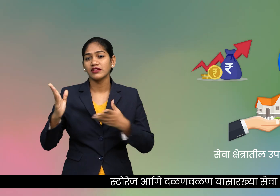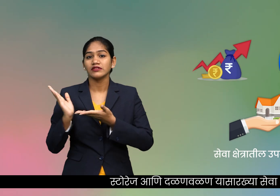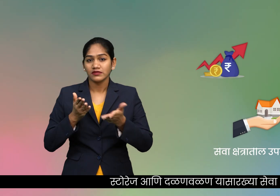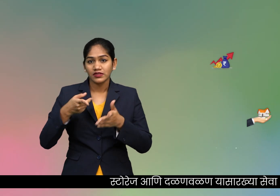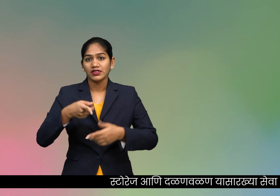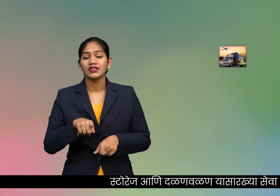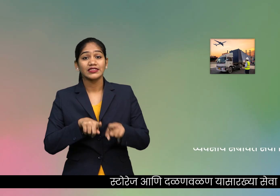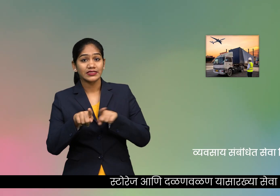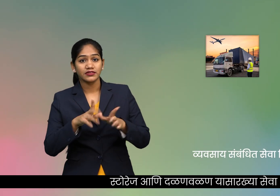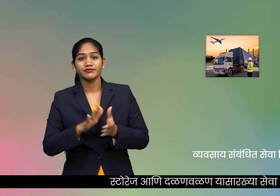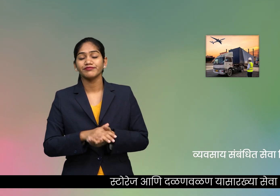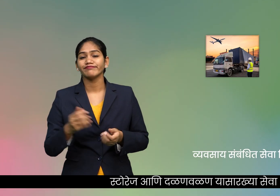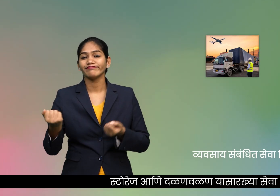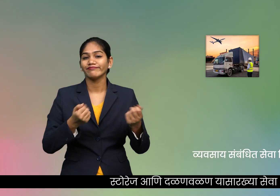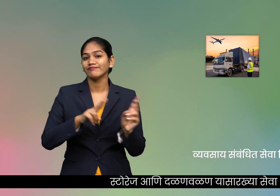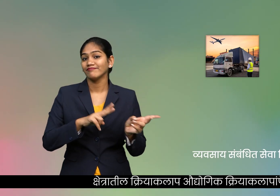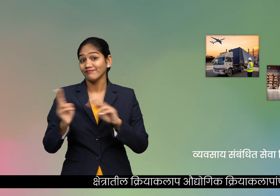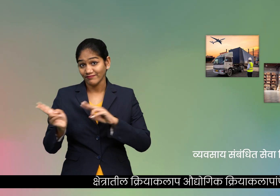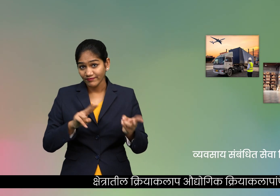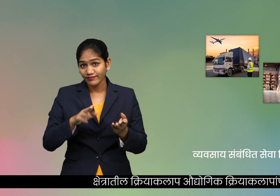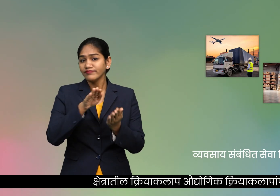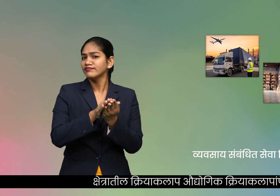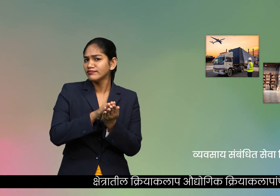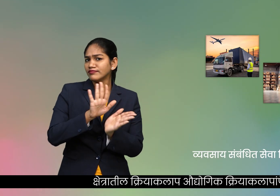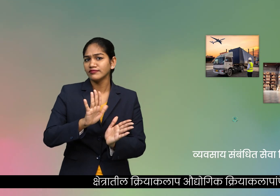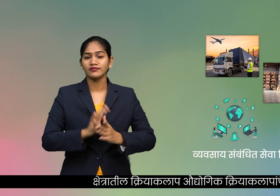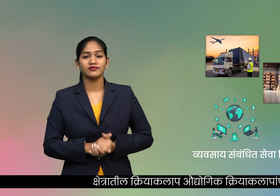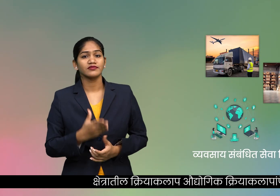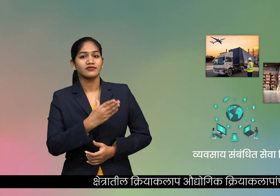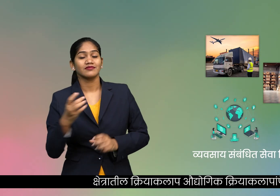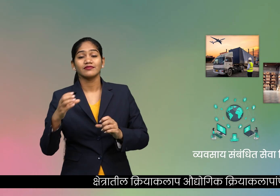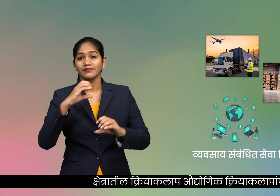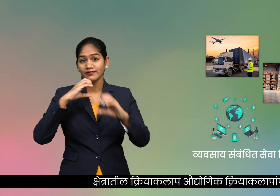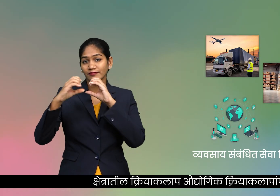स्टोरेज आणि दळणवळण यासारख्या सेवा क्षेत्रातील क्रियाकलाप औद्योगिक क्रियाकलापांपेक्षा